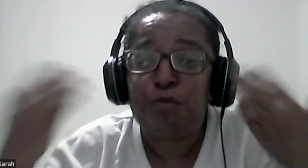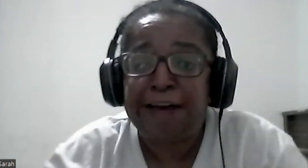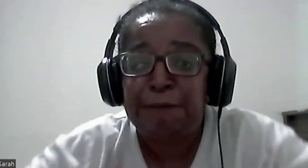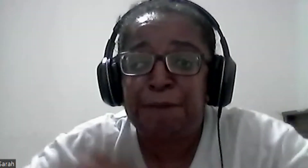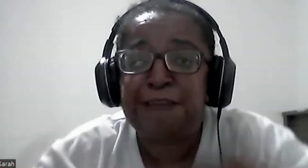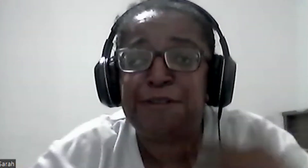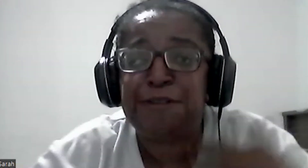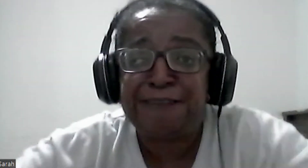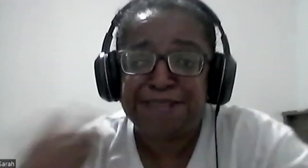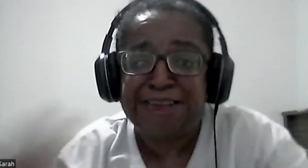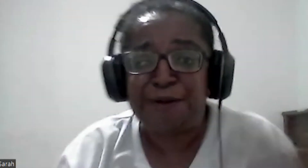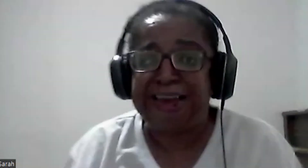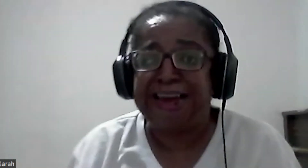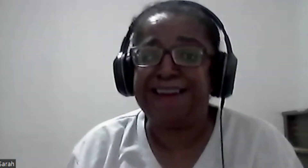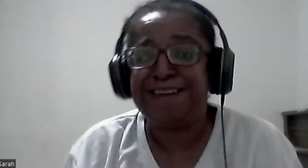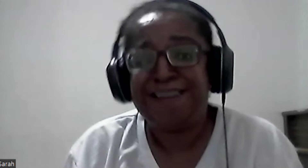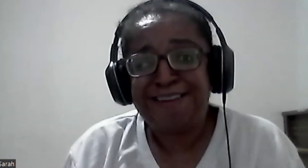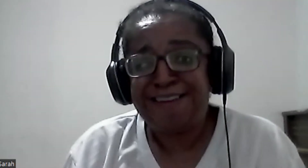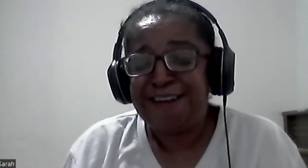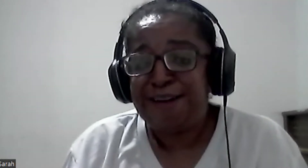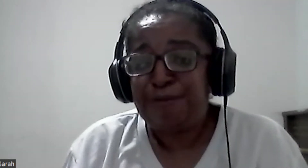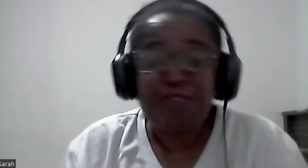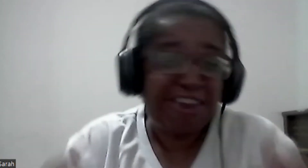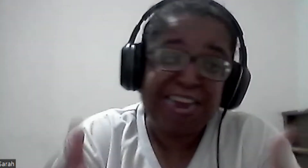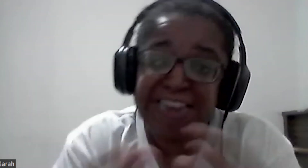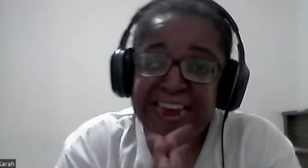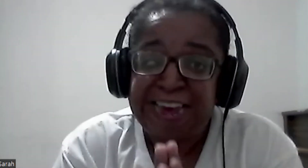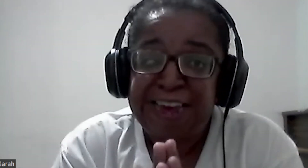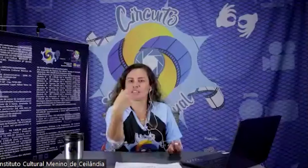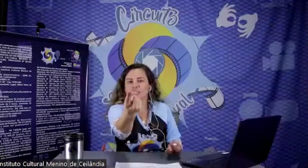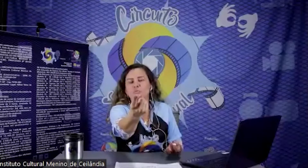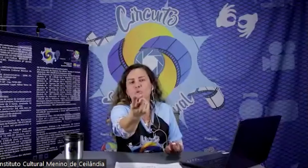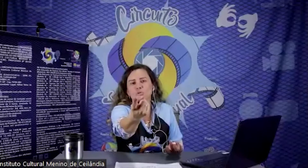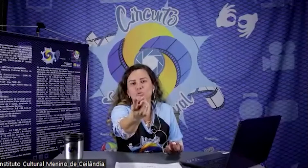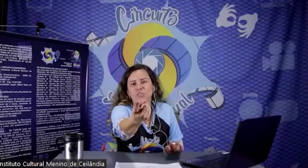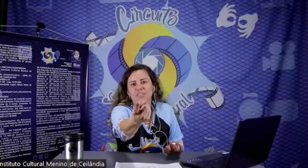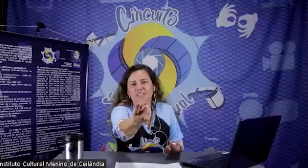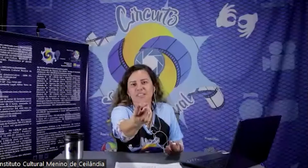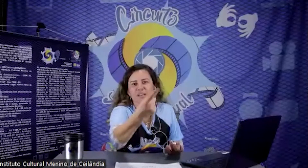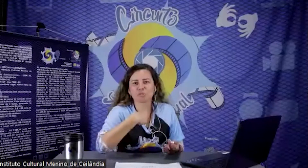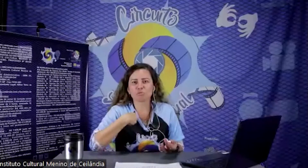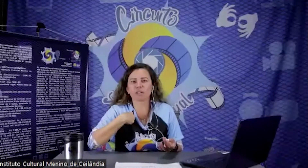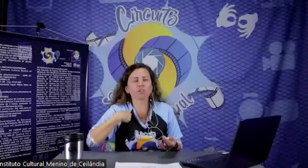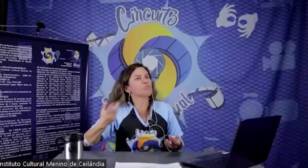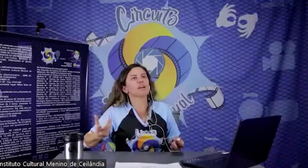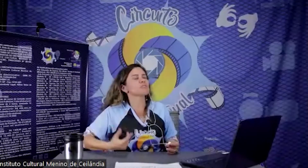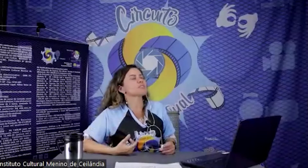escutava a palavra se estava certa ou errada. Você e tem por ideia? Que o outro está me julgando se eu estou falando